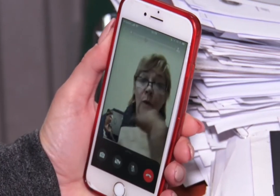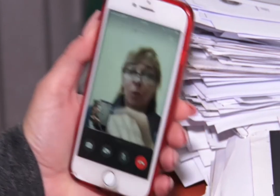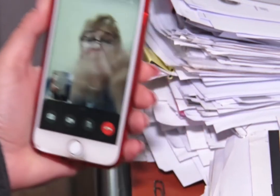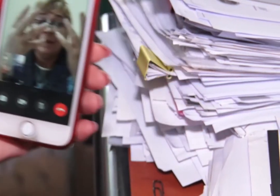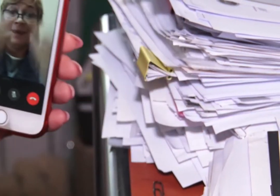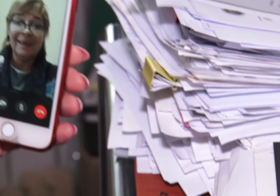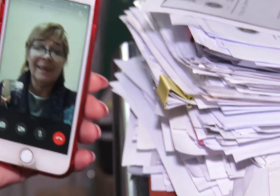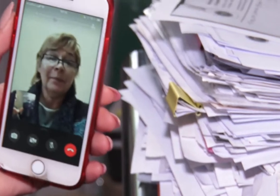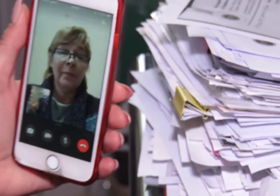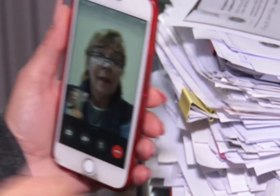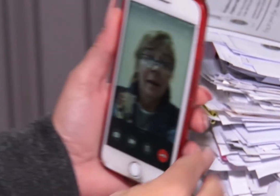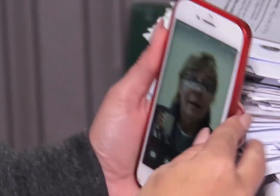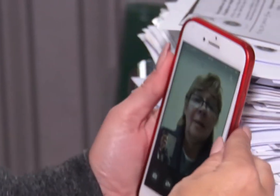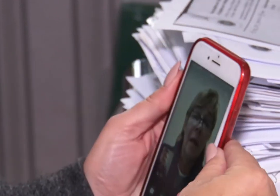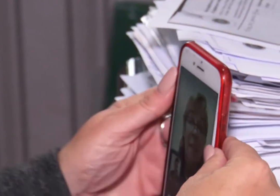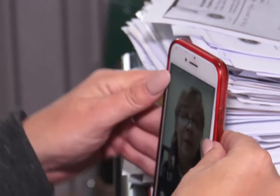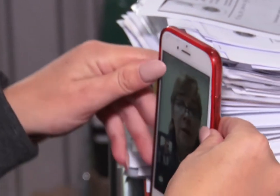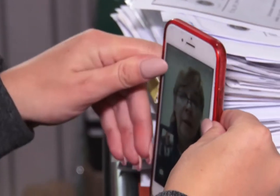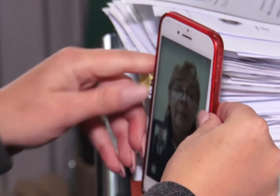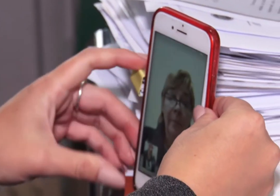От переводчик вийшов в ефір.